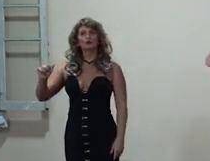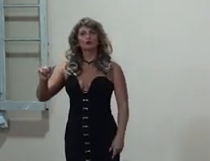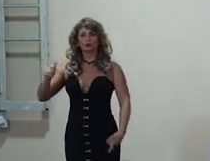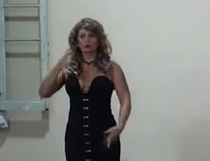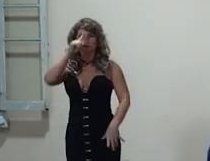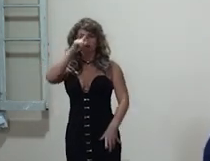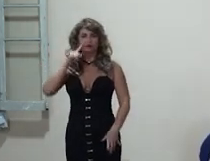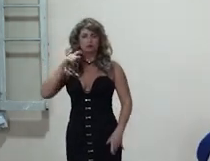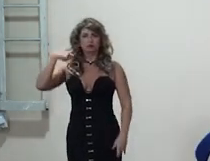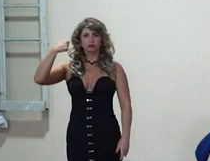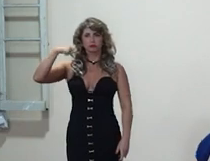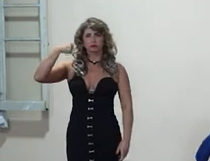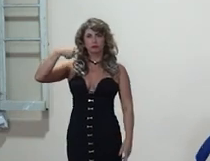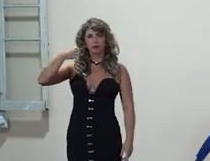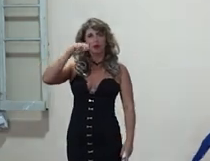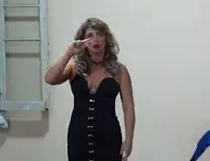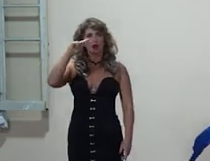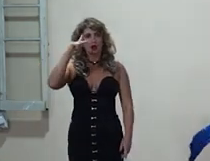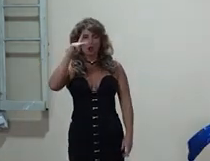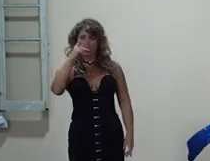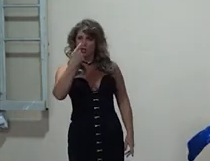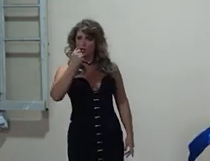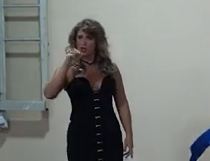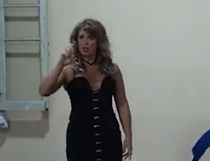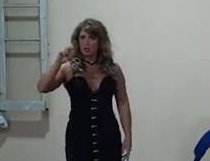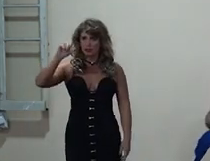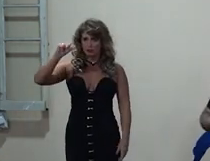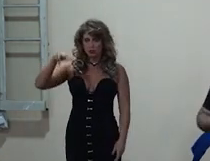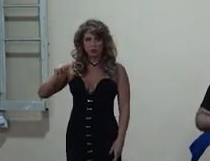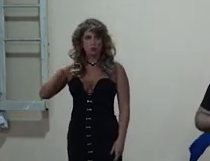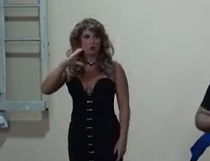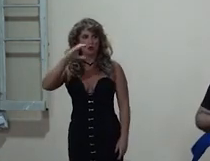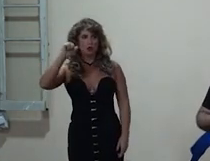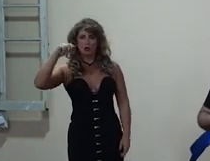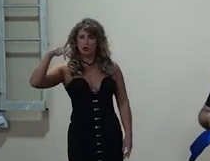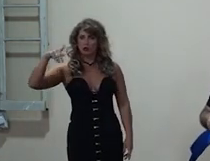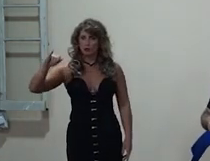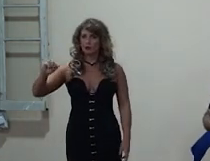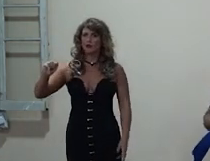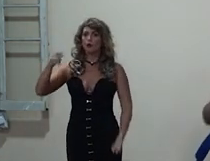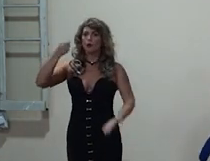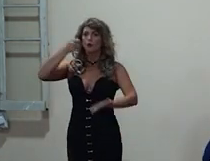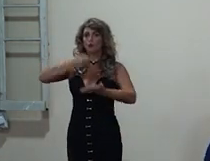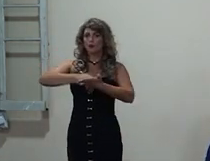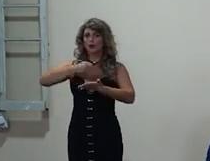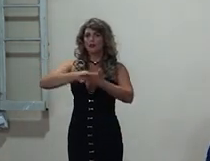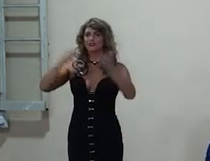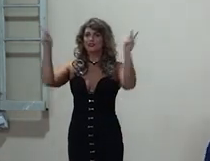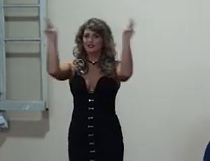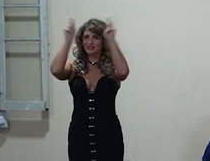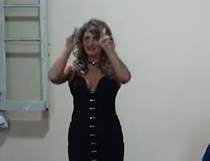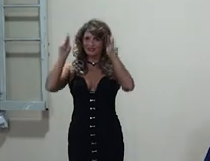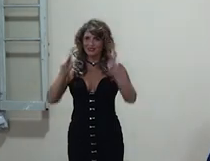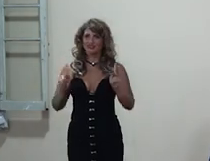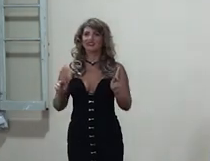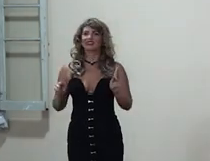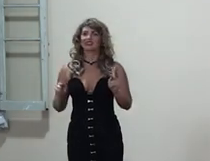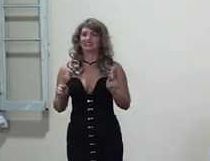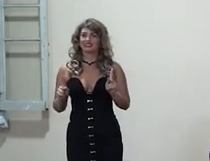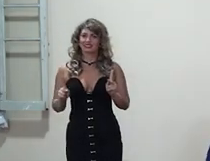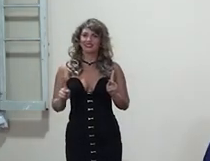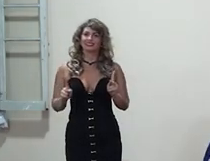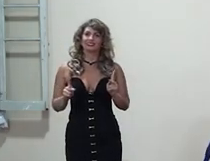fez o filme também... Aqui. Cadê? O Preço da Paz. Obrigado, ela tem me lembrado hoje o dia